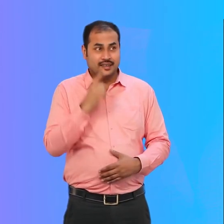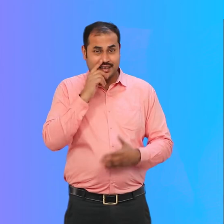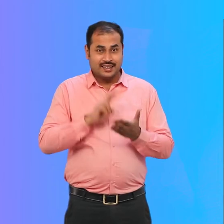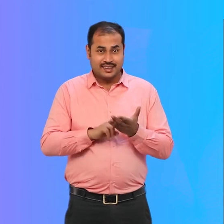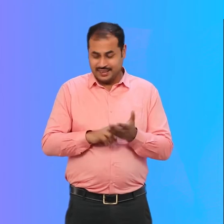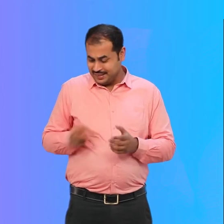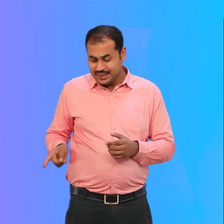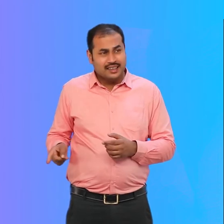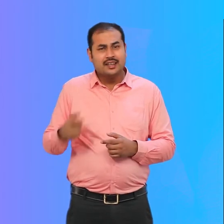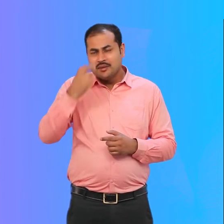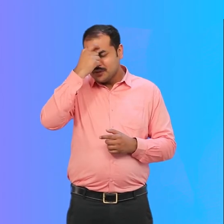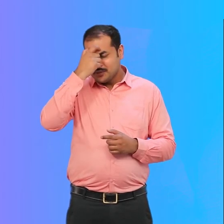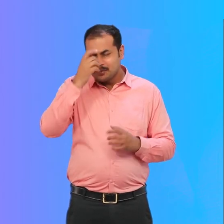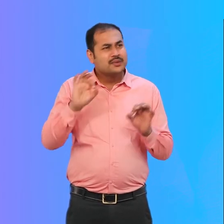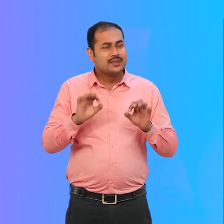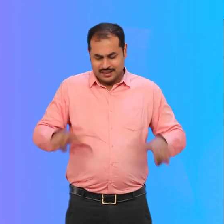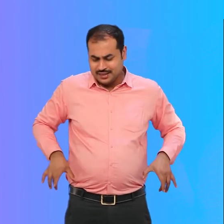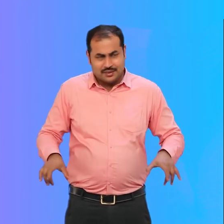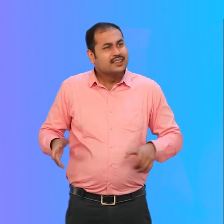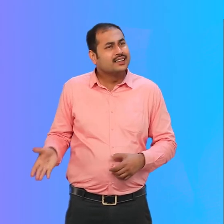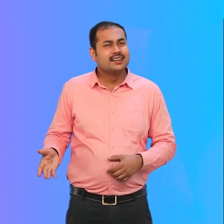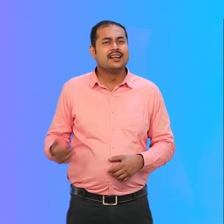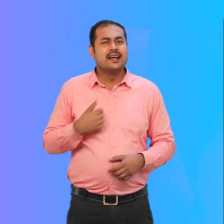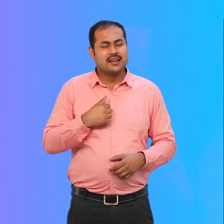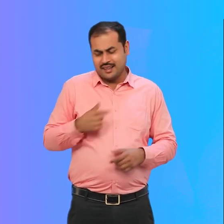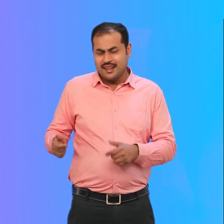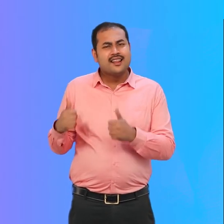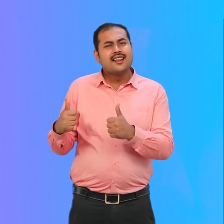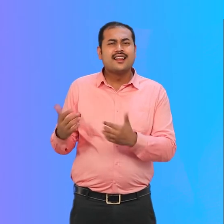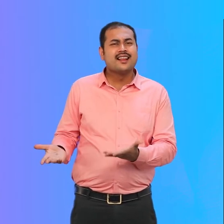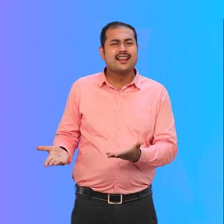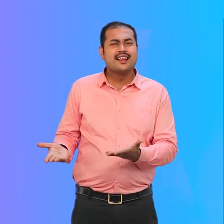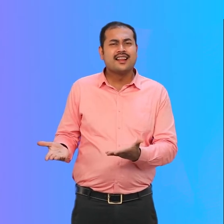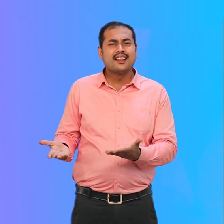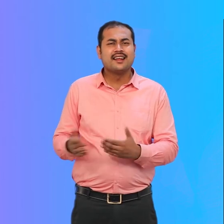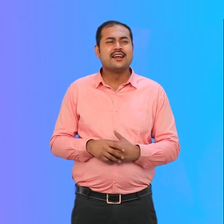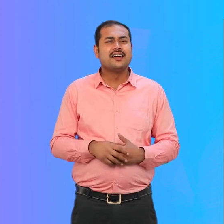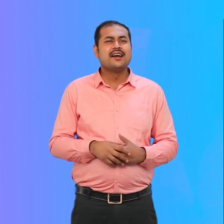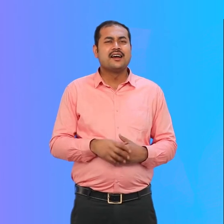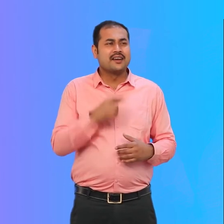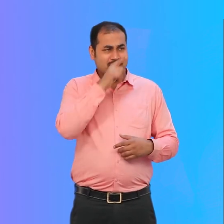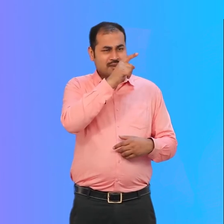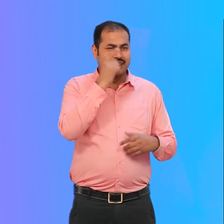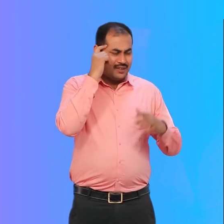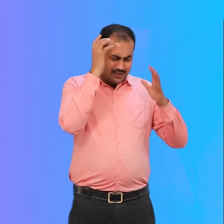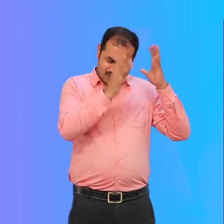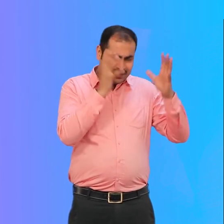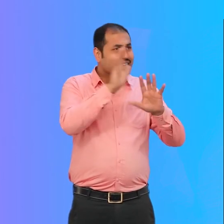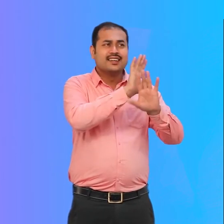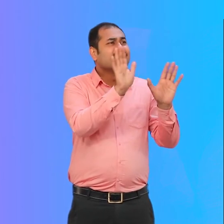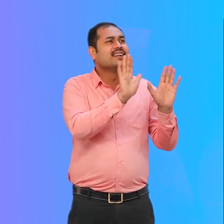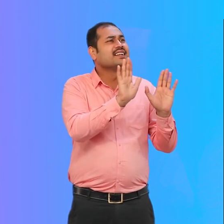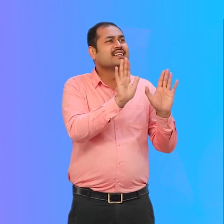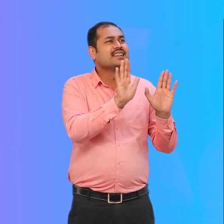यदि नीति को कोई परेशानी नहीं है तो मैं भी ठीक ही रहूंगी कि आप चिंता मत